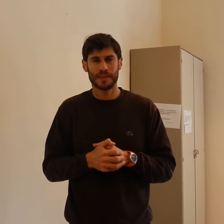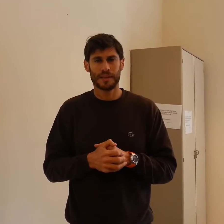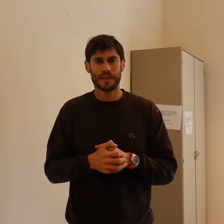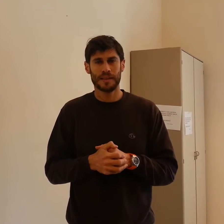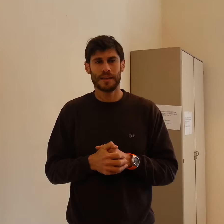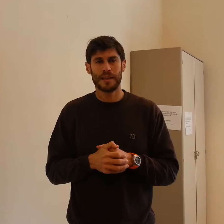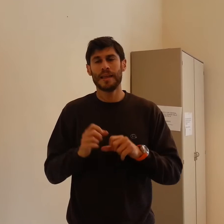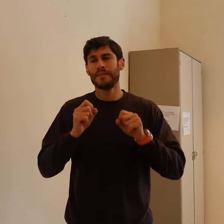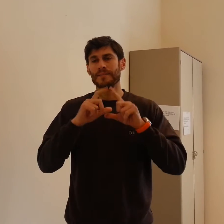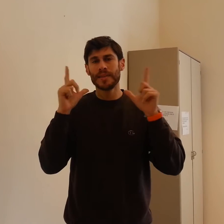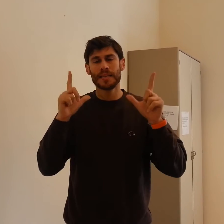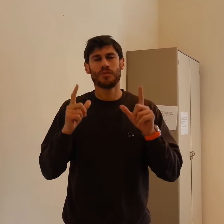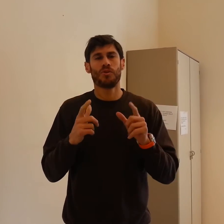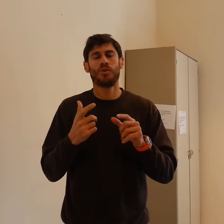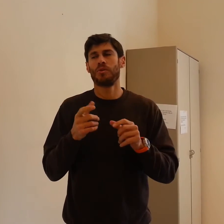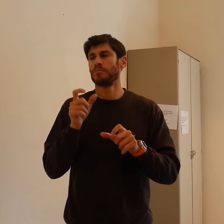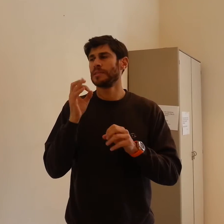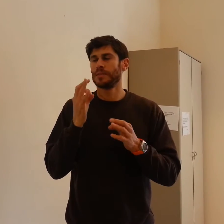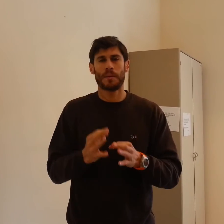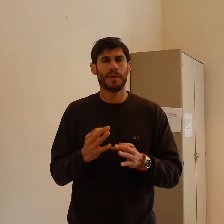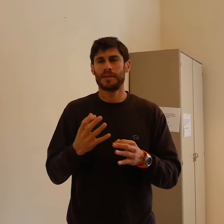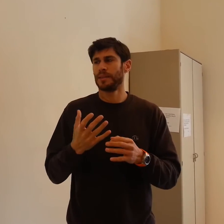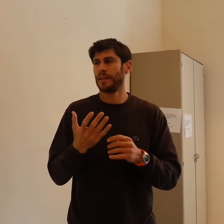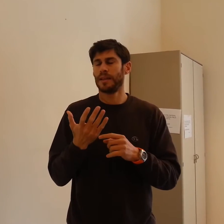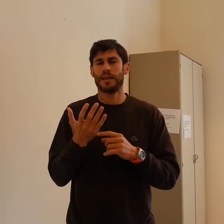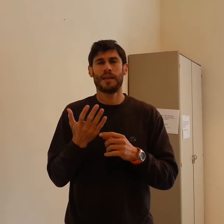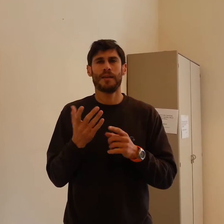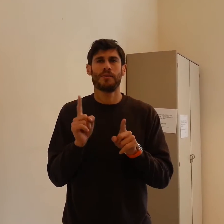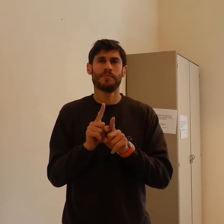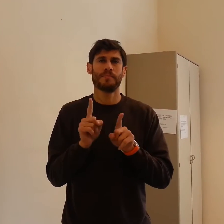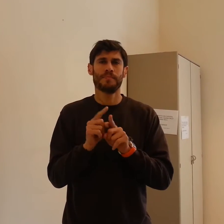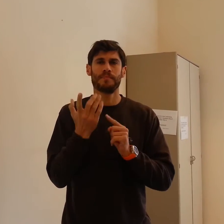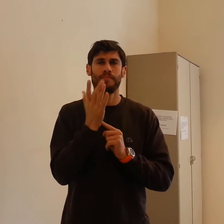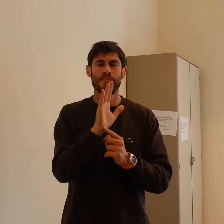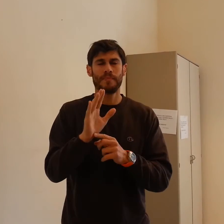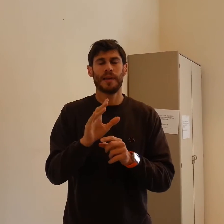e di rincontro, diciamo, per la visibilità dell'amministrazione comunale.